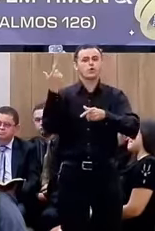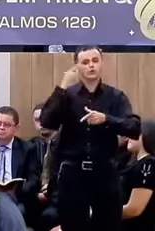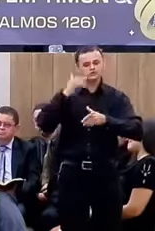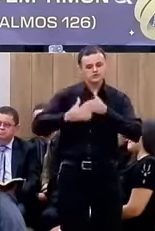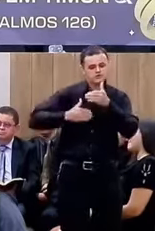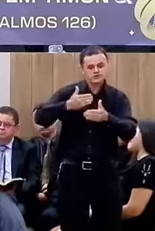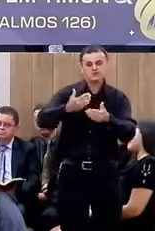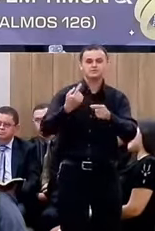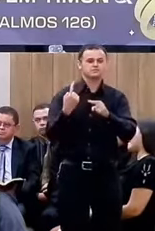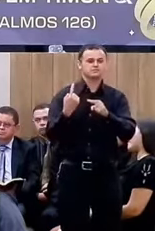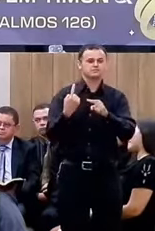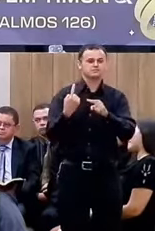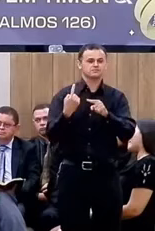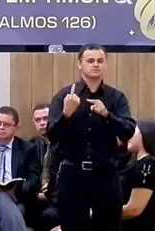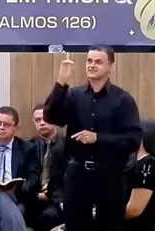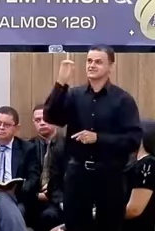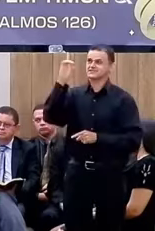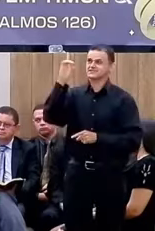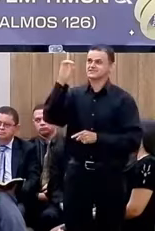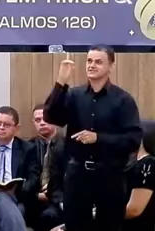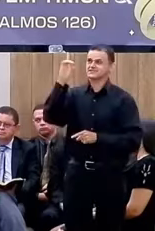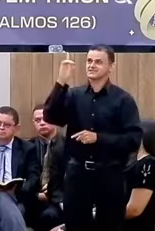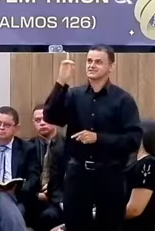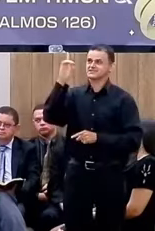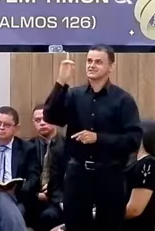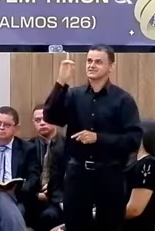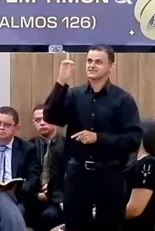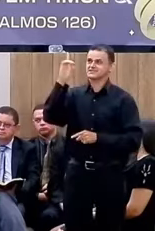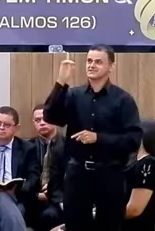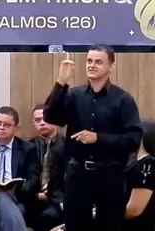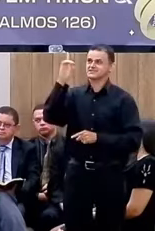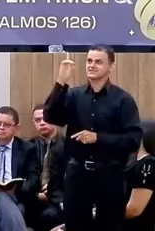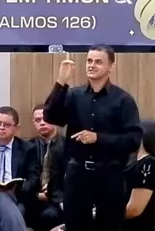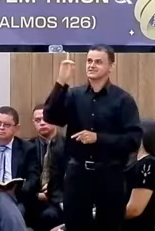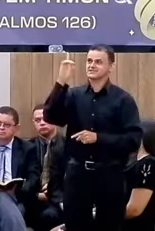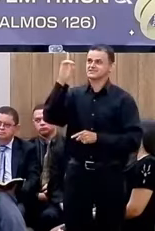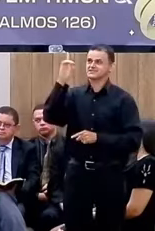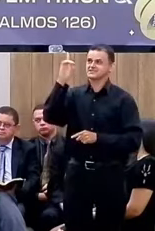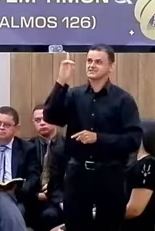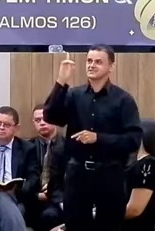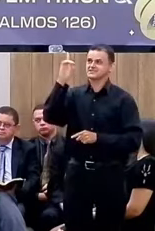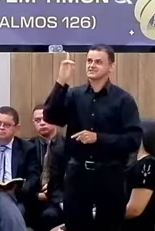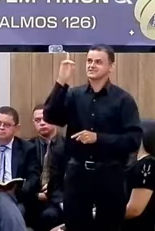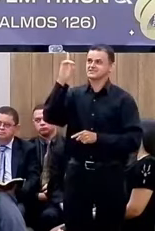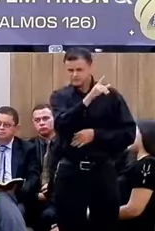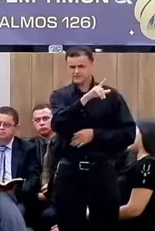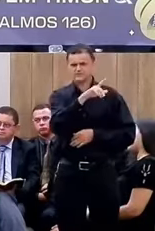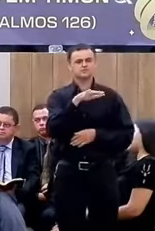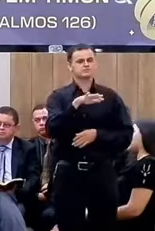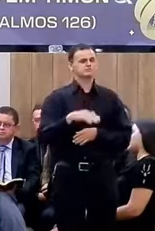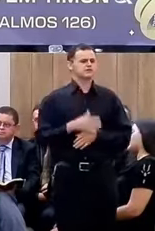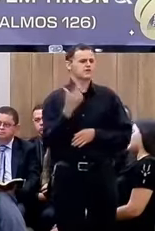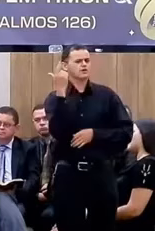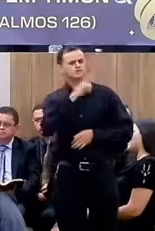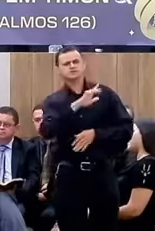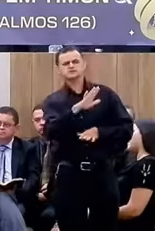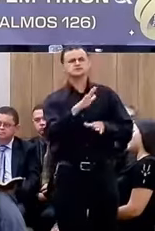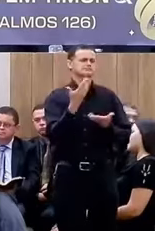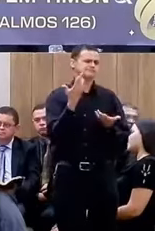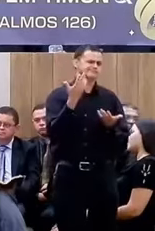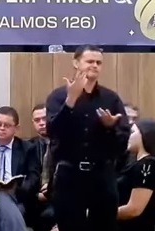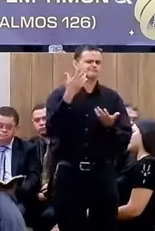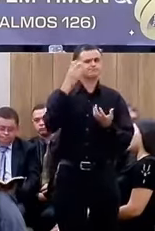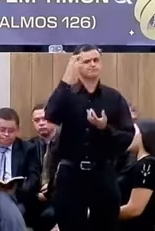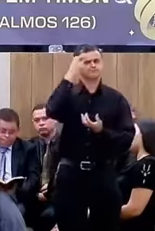e ainda está permitindo. A vitória você pode conquistar com inteligência,